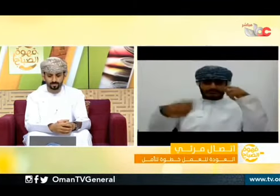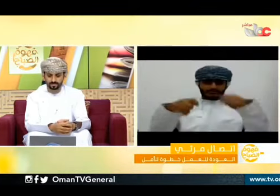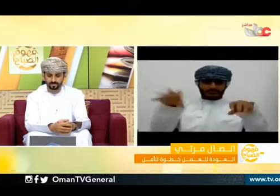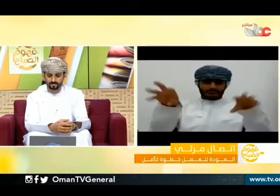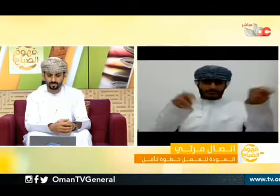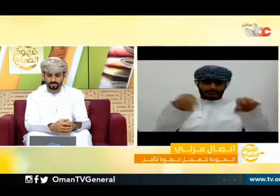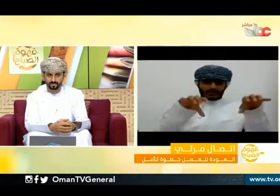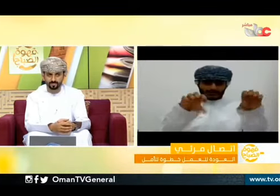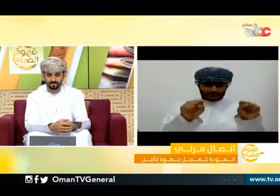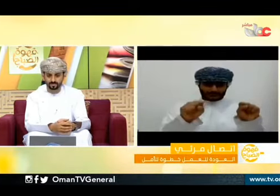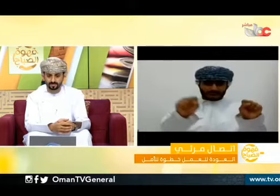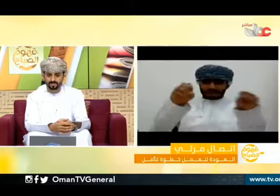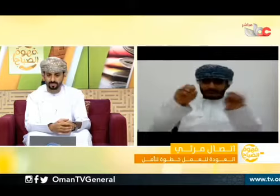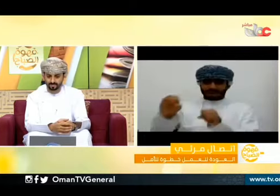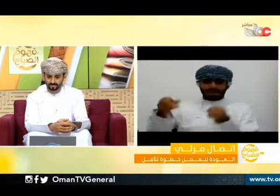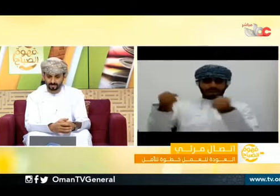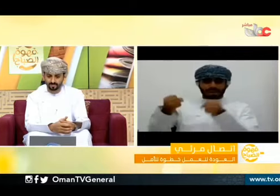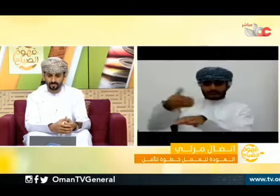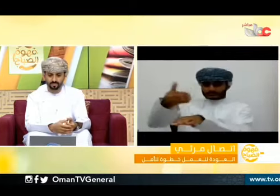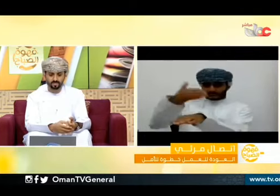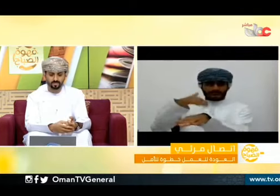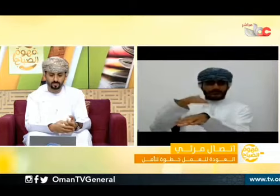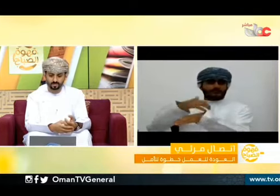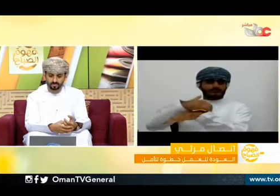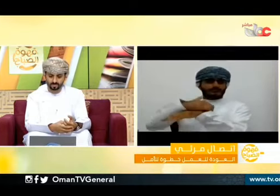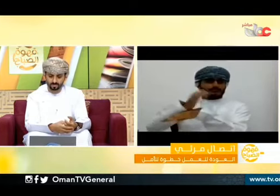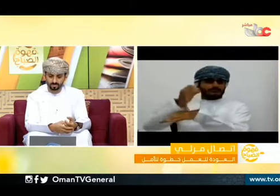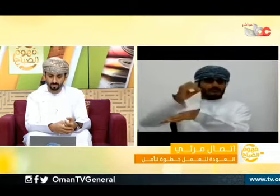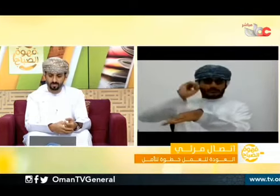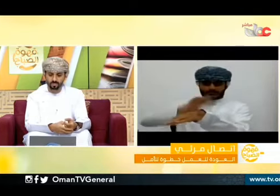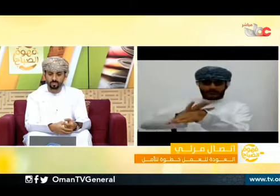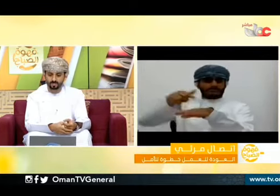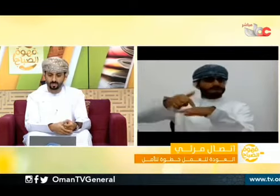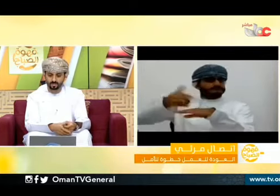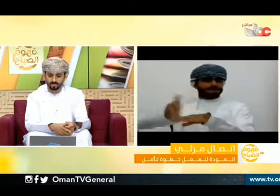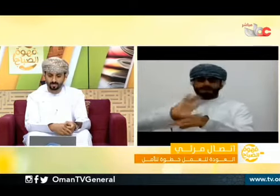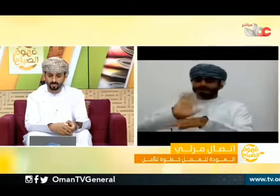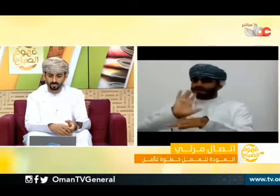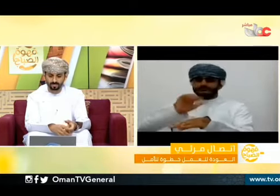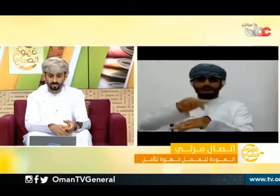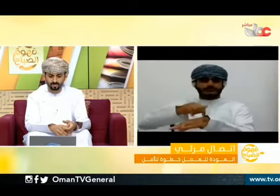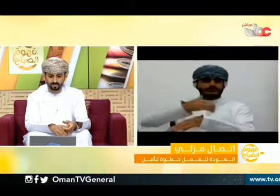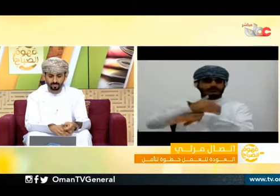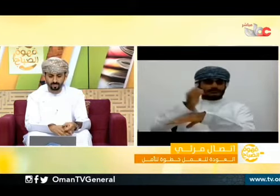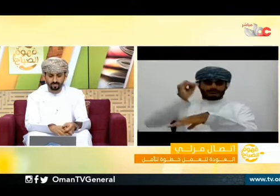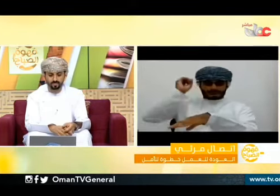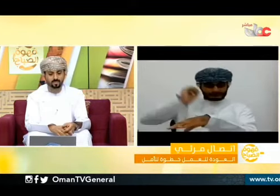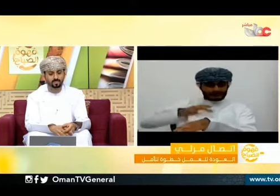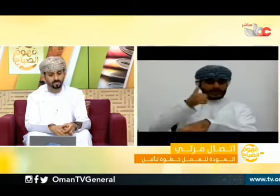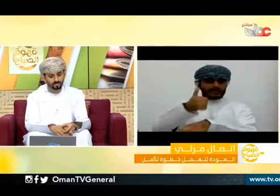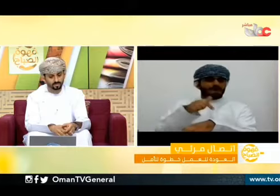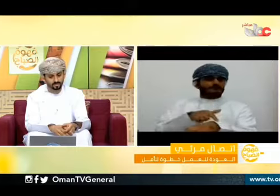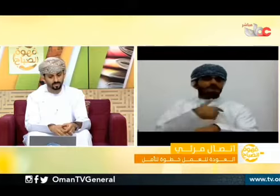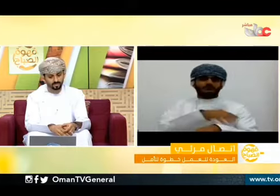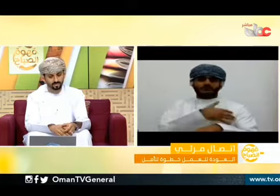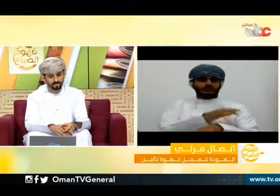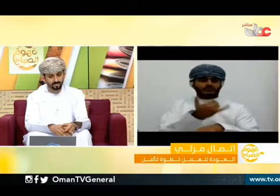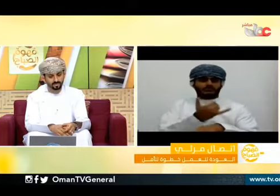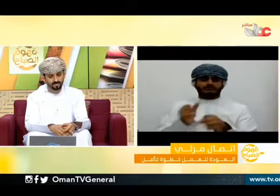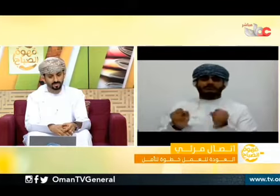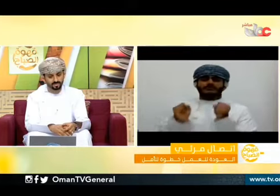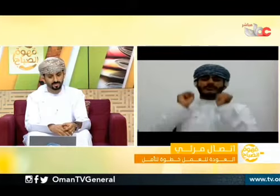لبس القفازات، الكمامات، وأخذ المشتريات وما شابه ذلك، وبعدها أيضا أوضعها في السيارة، وأيضا